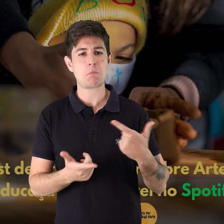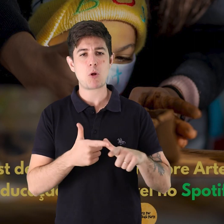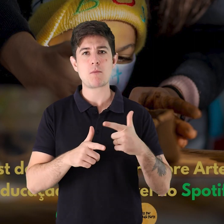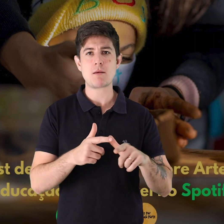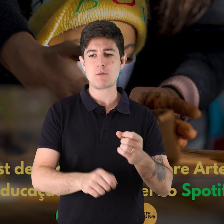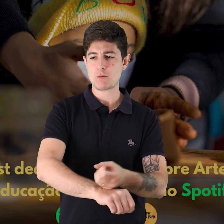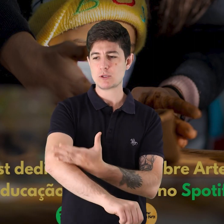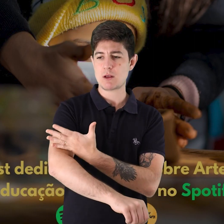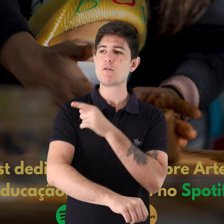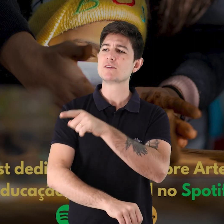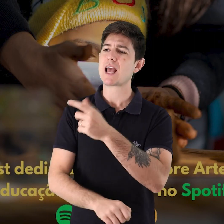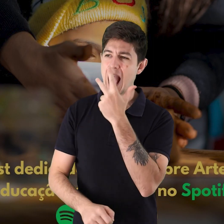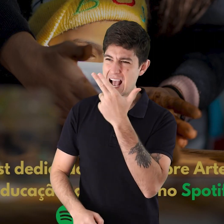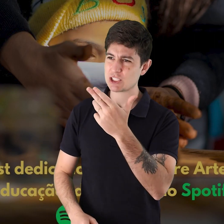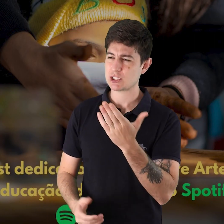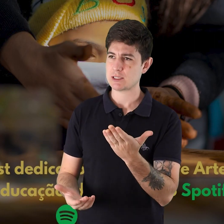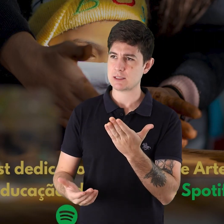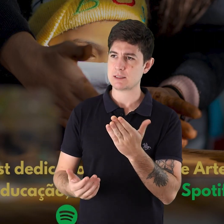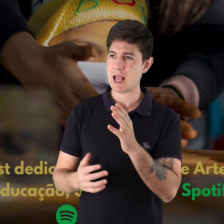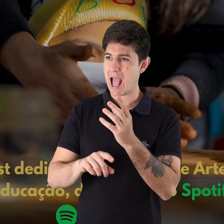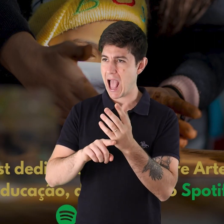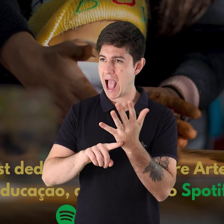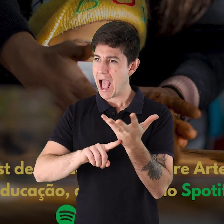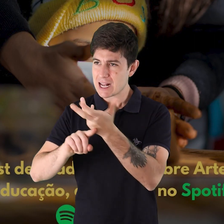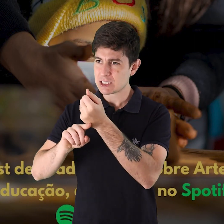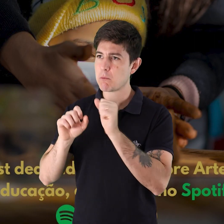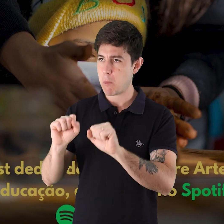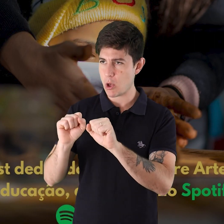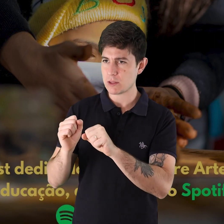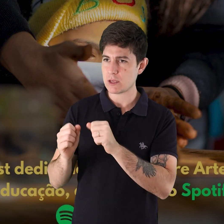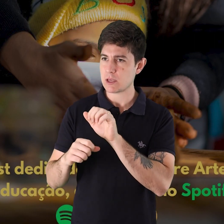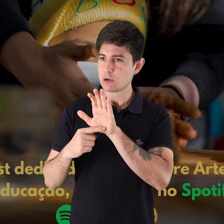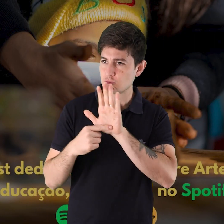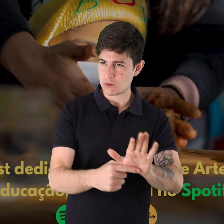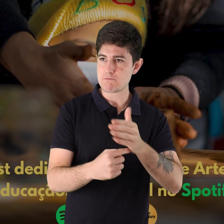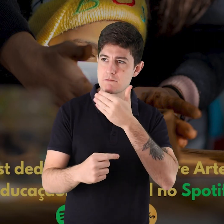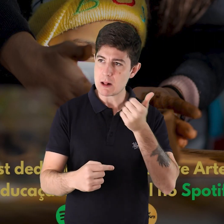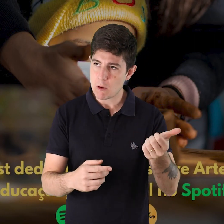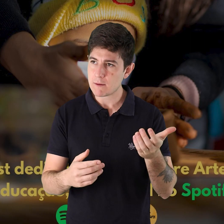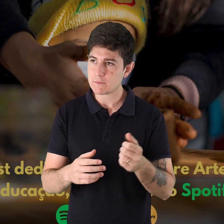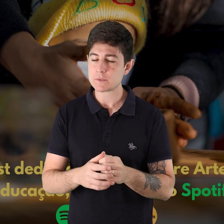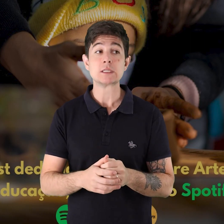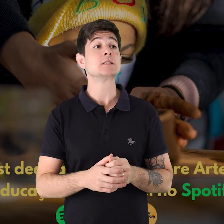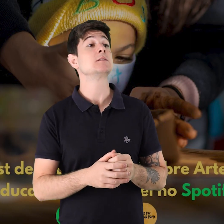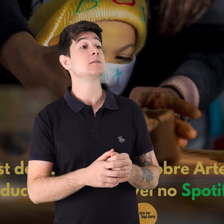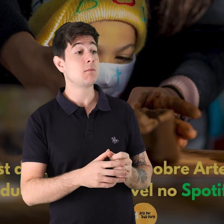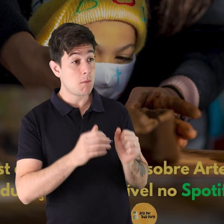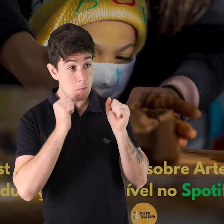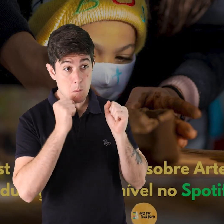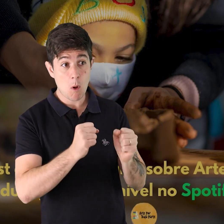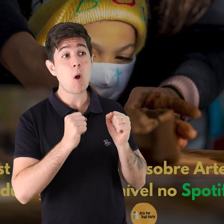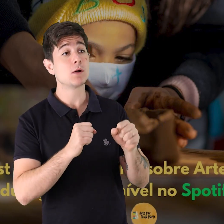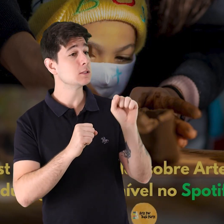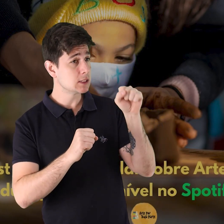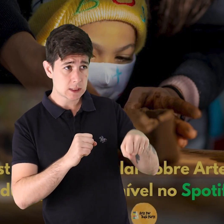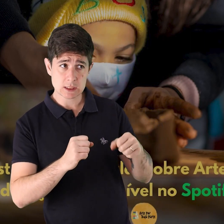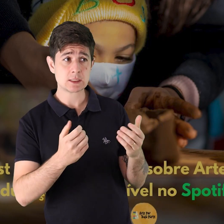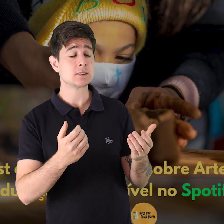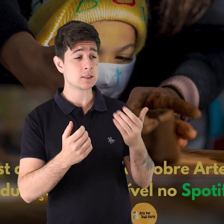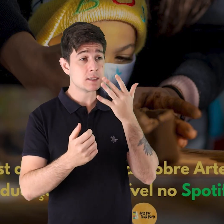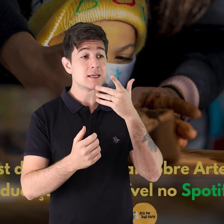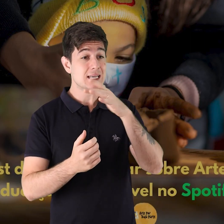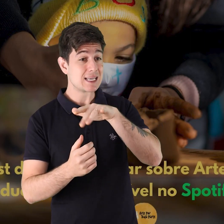dentro desse padrão, a arte ela pode contribuir no desenvolvimento melhor para as crianças? Pode, não